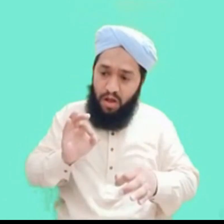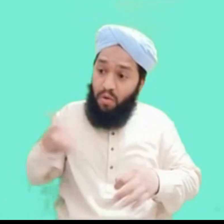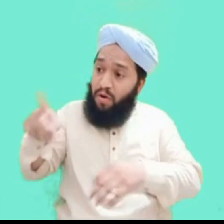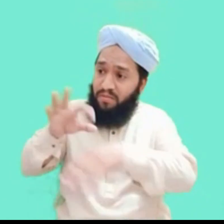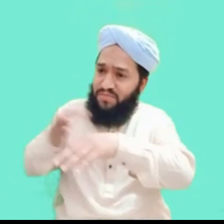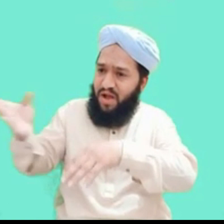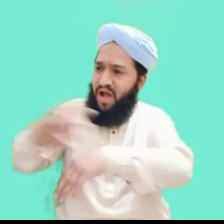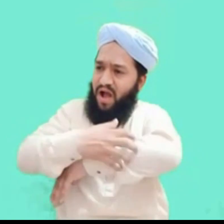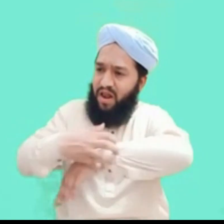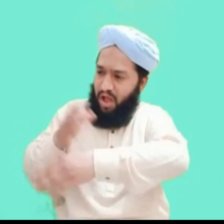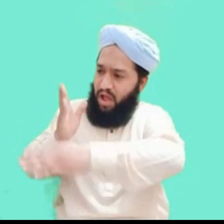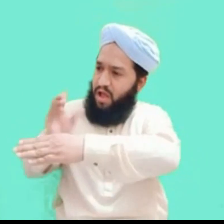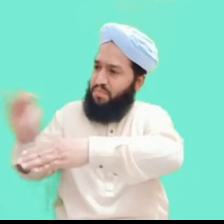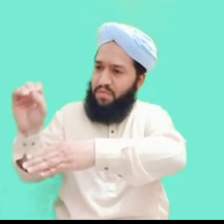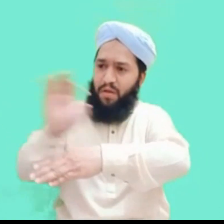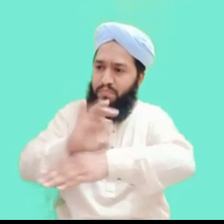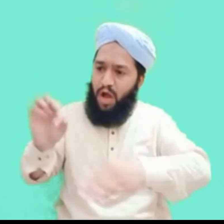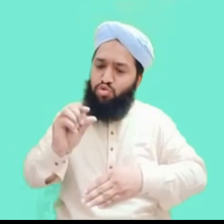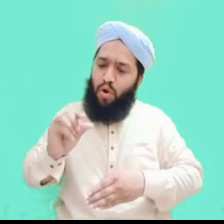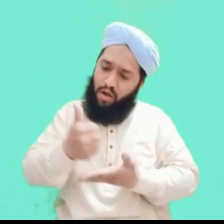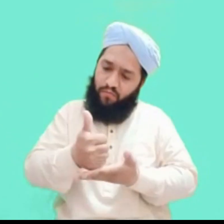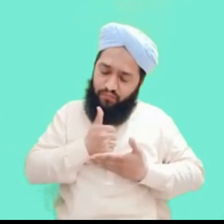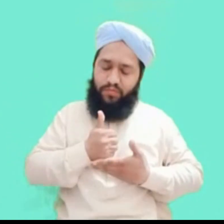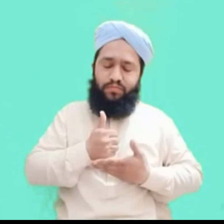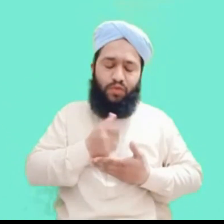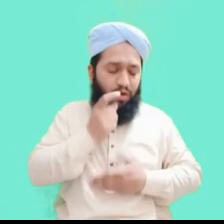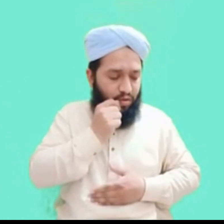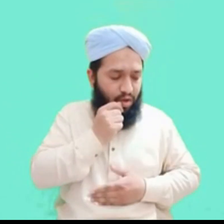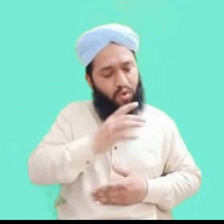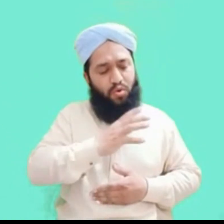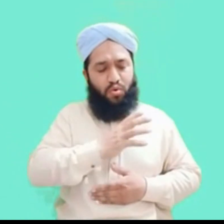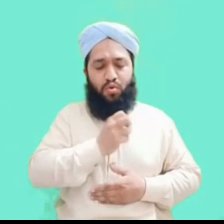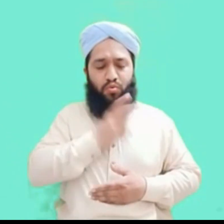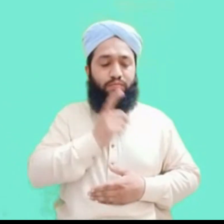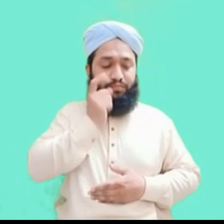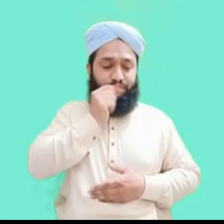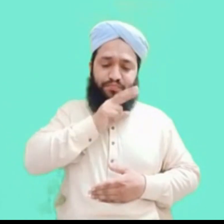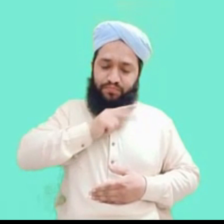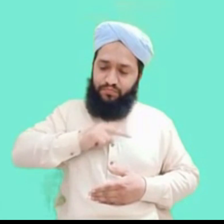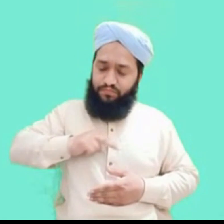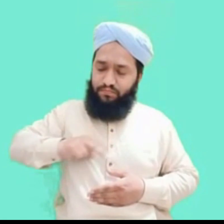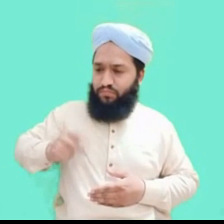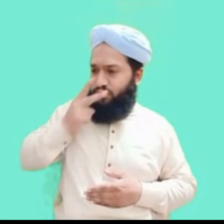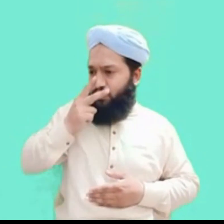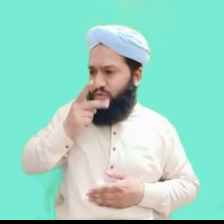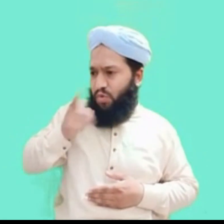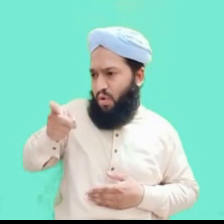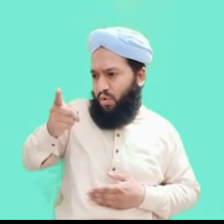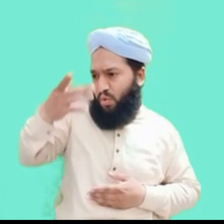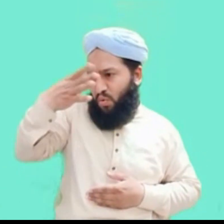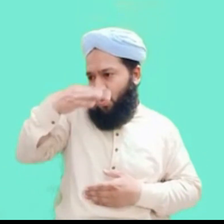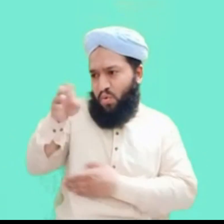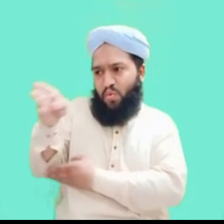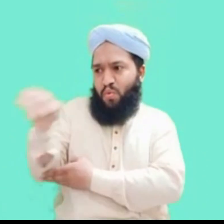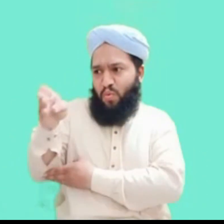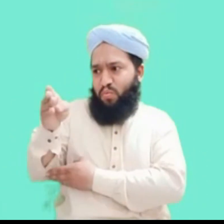کو ڈسٹریبیوٹ کر دو، مجھے بھی اس میں سے حصہ دینا۔ وہ شخص وہاں گیا جہاں سارے آپ کے اونٹ تھے، تو اس میں ایک بڑا جاندار خوبصورت اونٹ تھا جس پہ